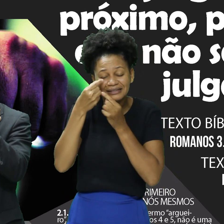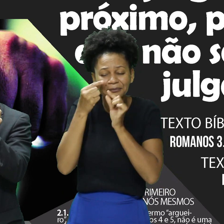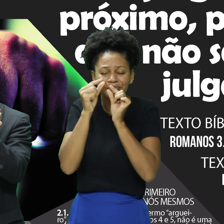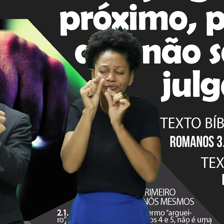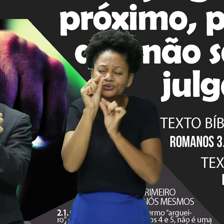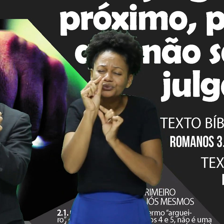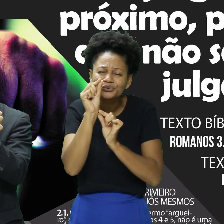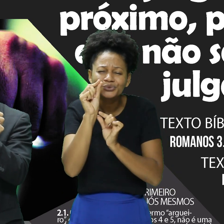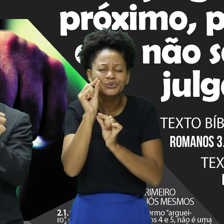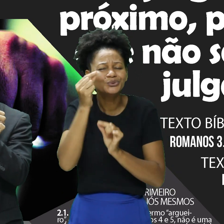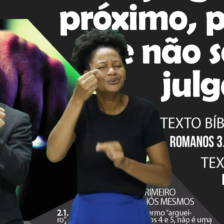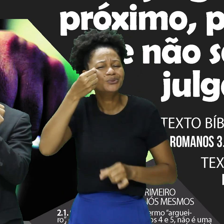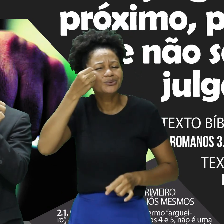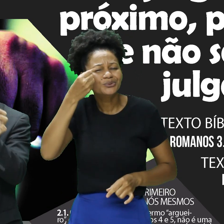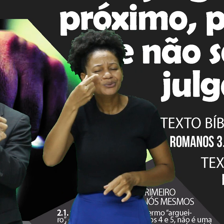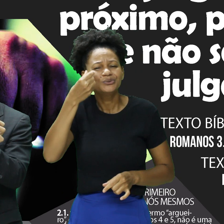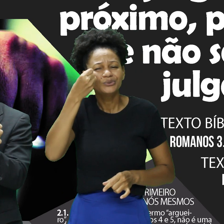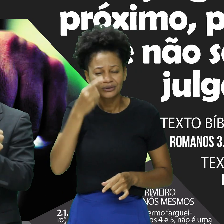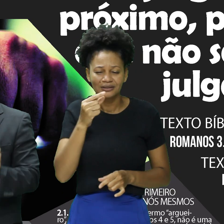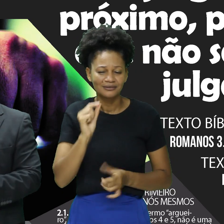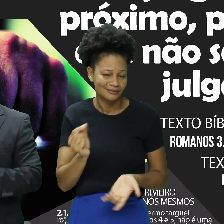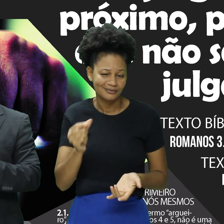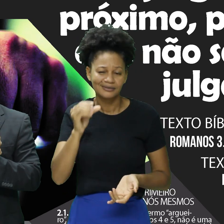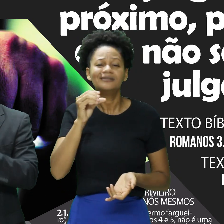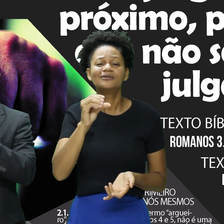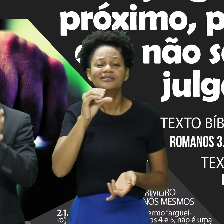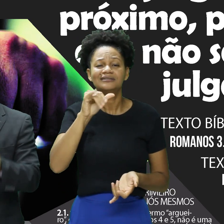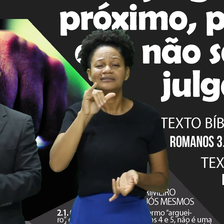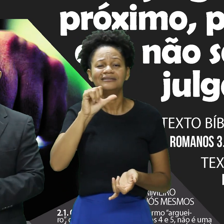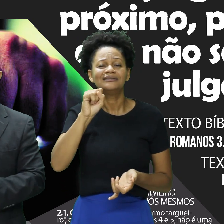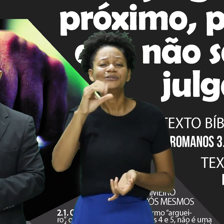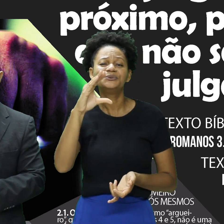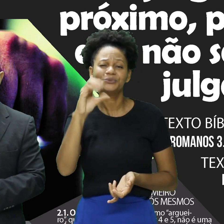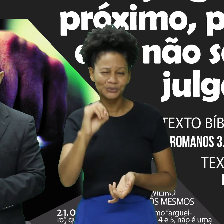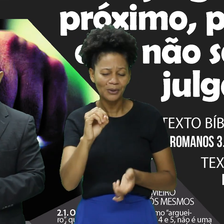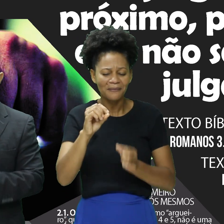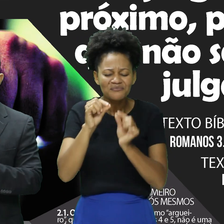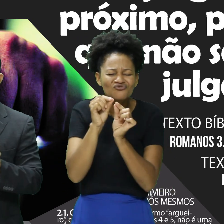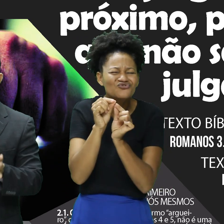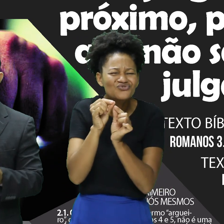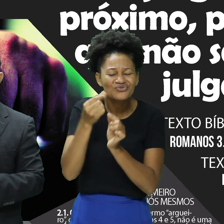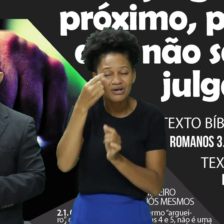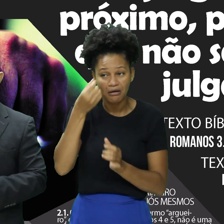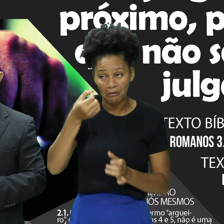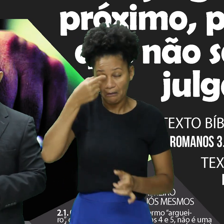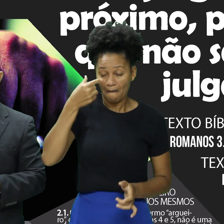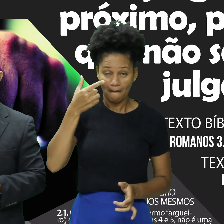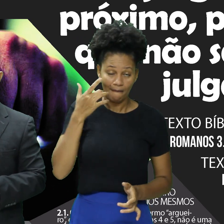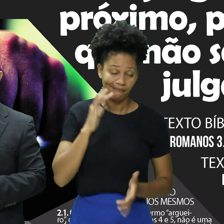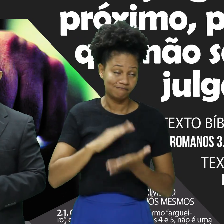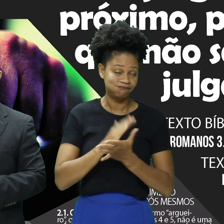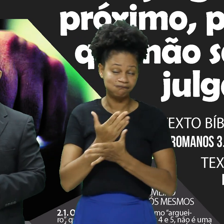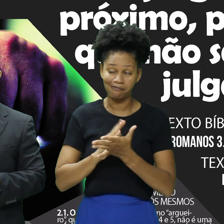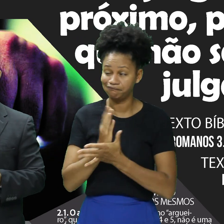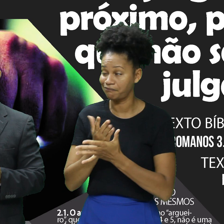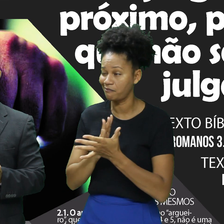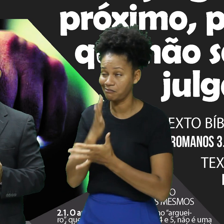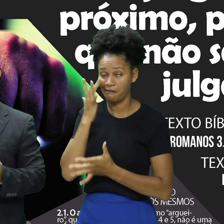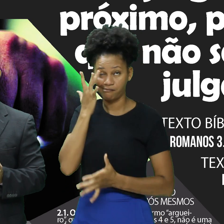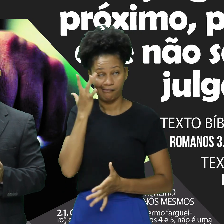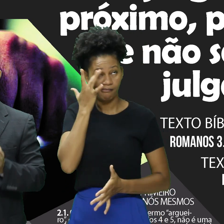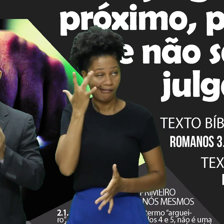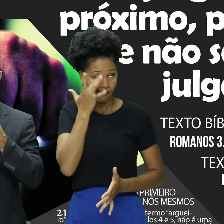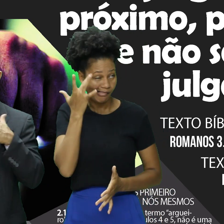cepinha bem pequena, é um cisco no olho. Incomoda muito, não é verdade? Um